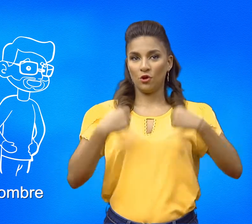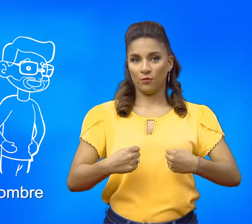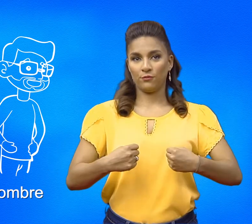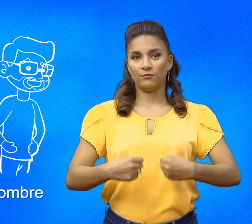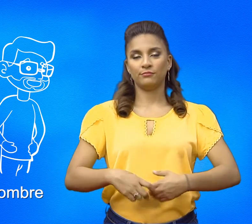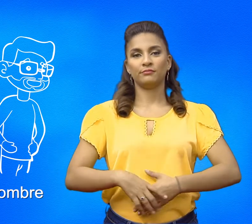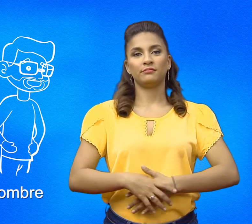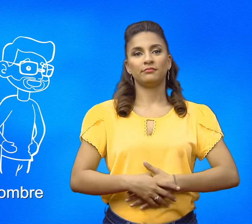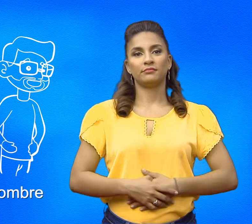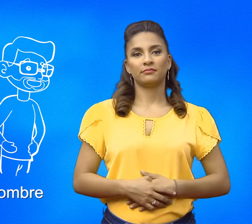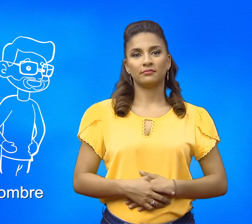hombre